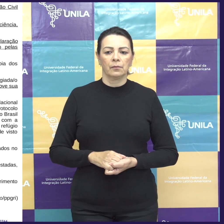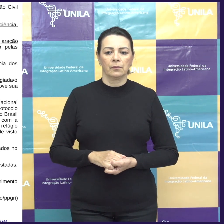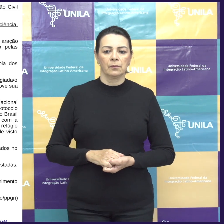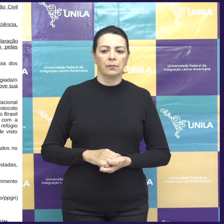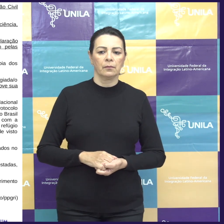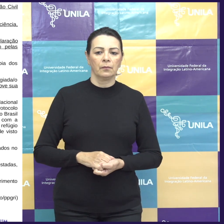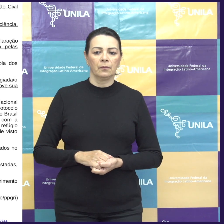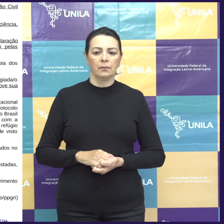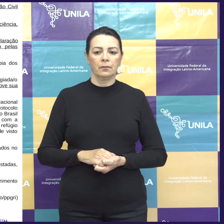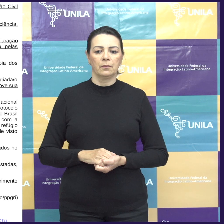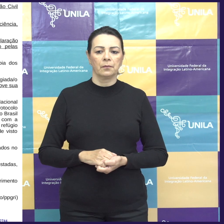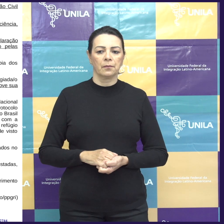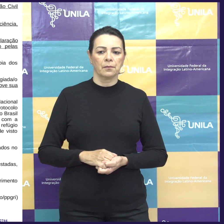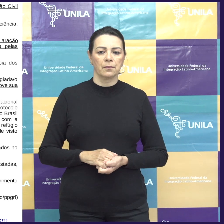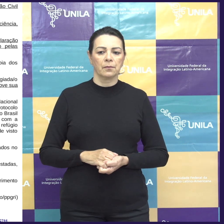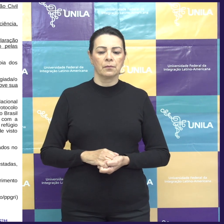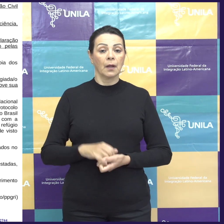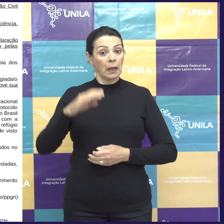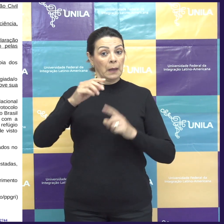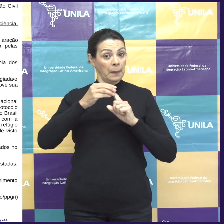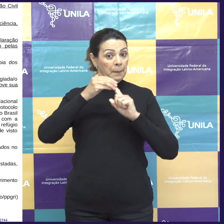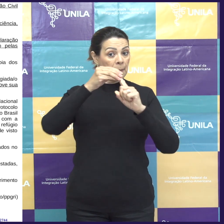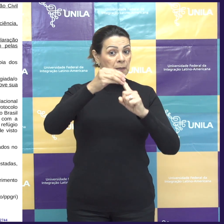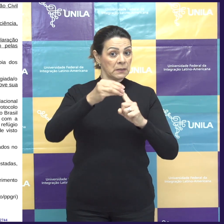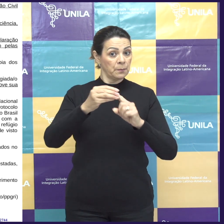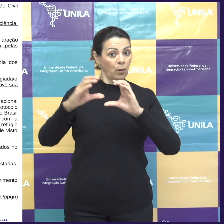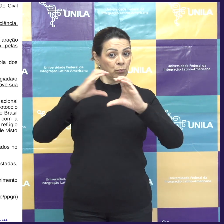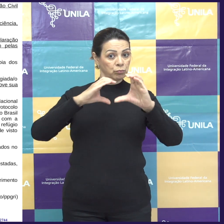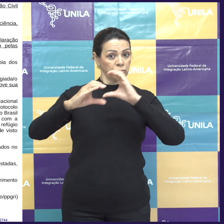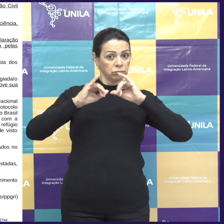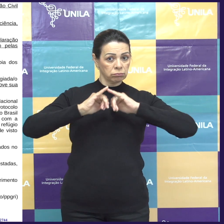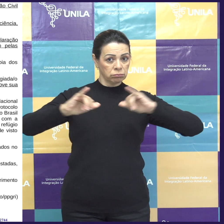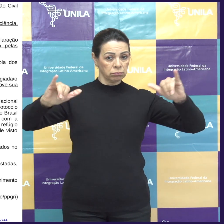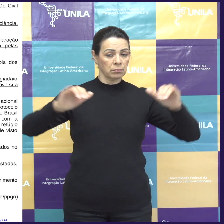https://portal.unila.edu.br/mestrado.ppgri como o principal meio de comunicação.